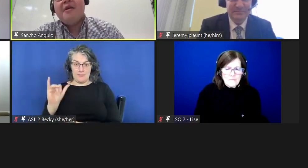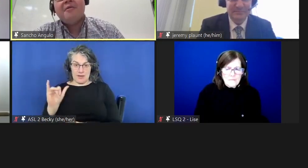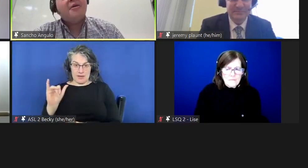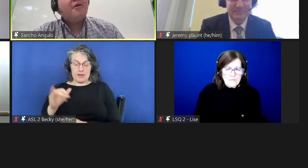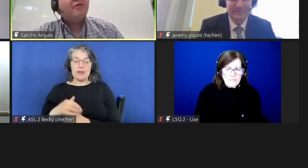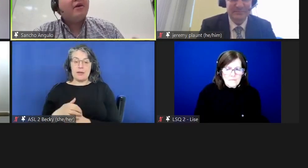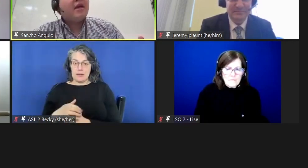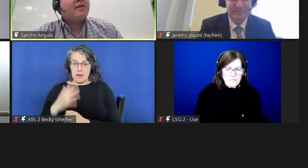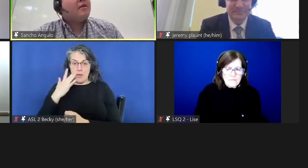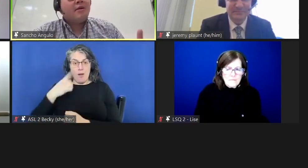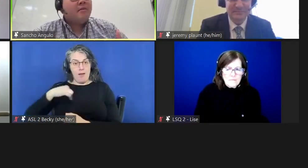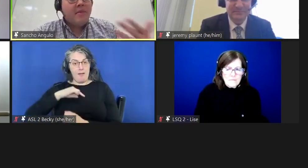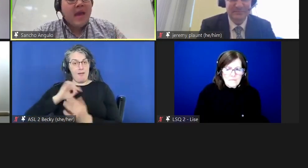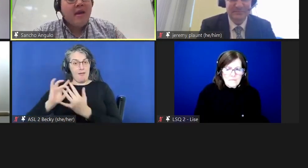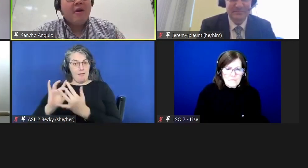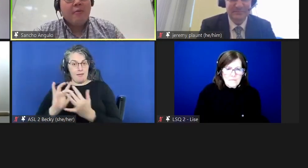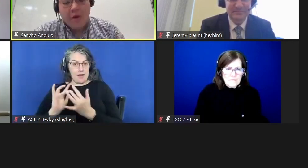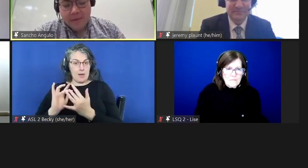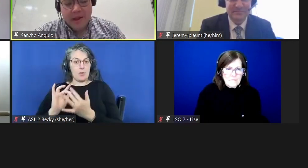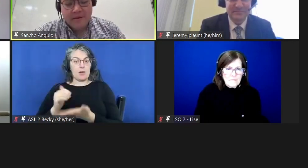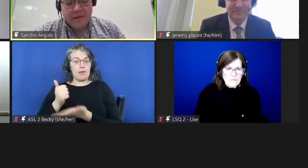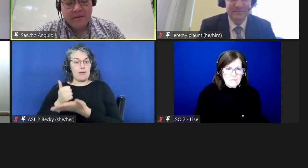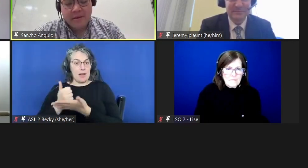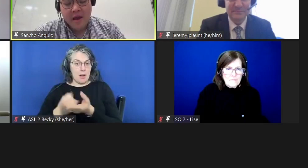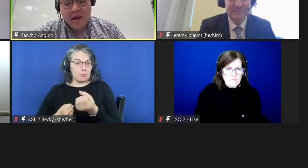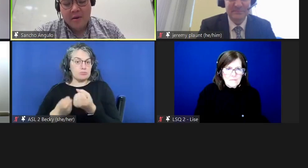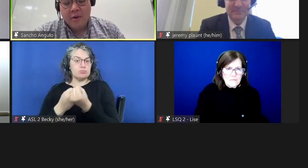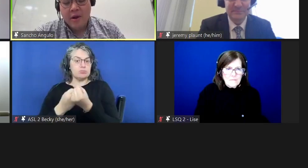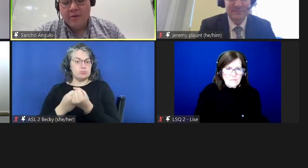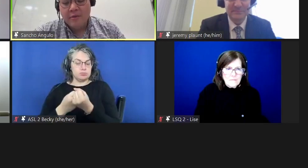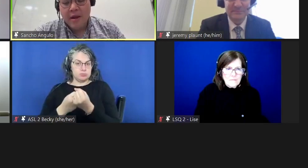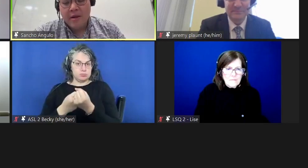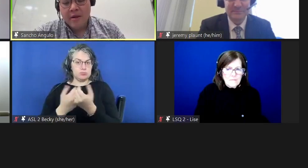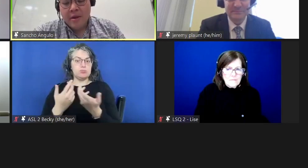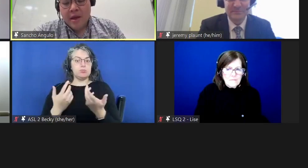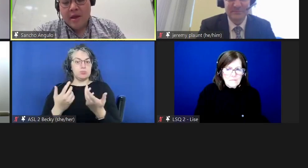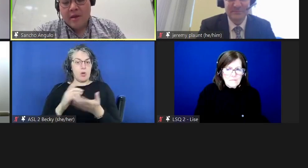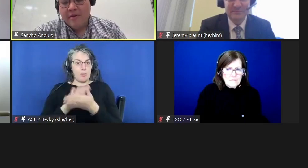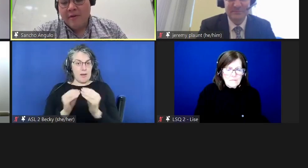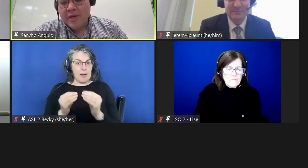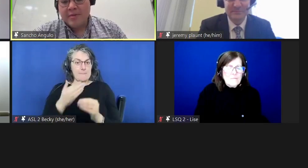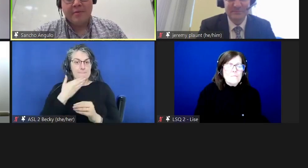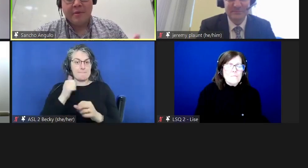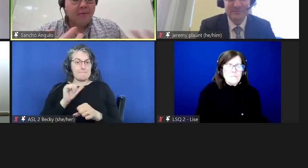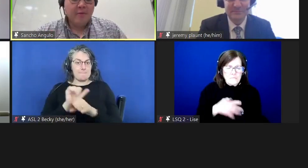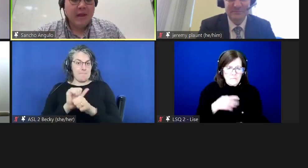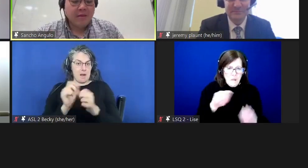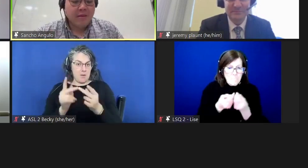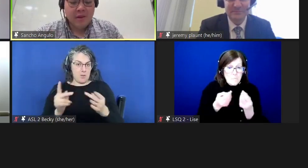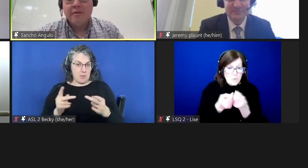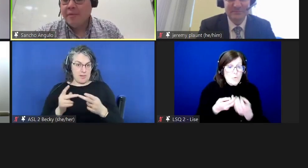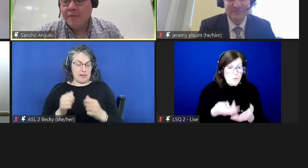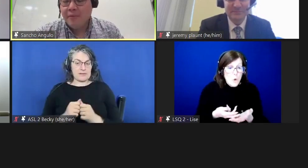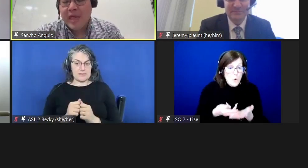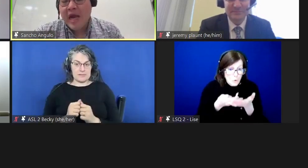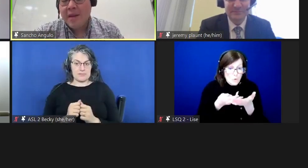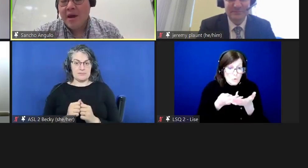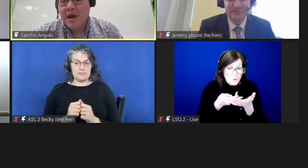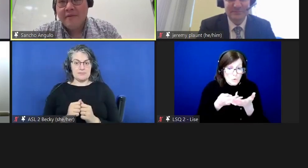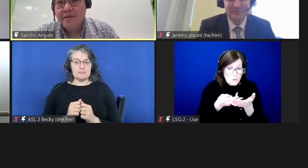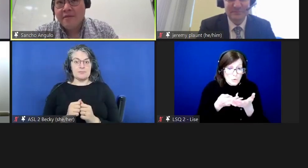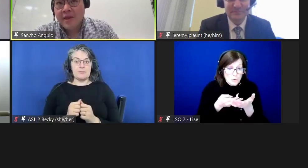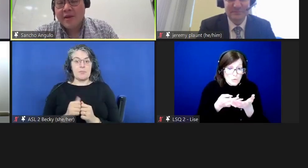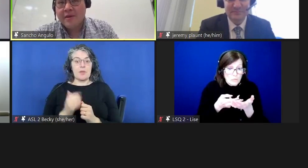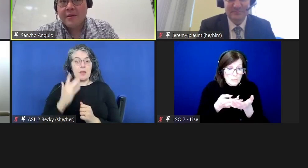seeing how we can make our workplaces. Donc, il y a beaucoup de ressources qui peuvent provenir, notamment